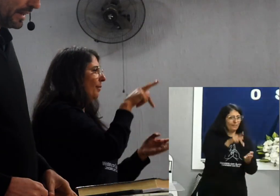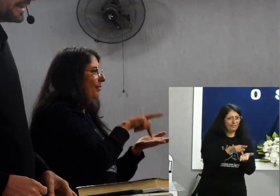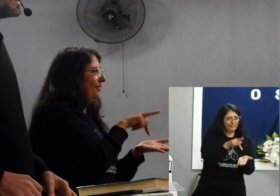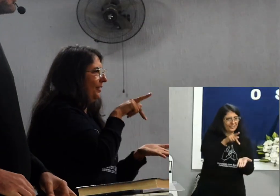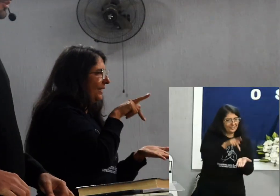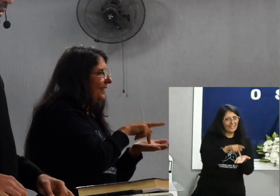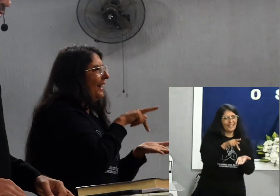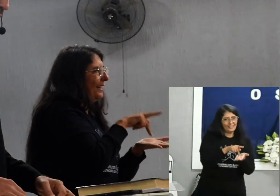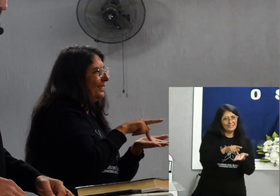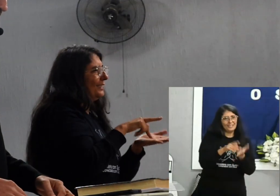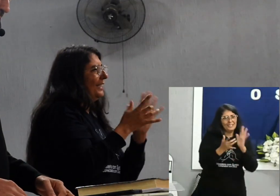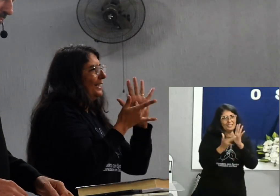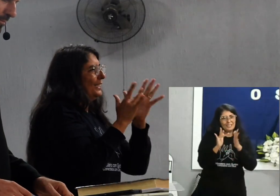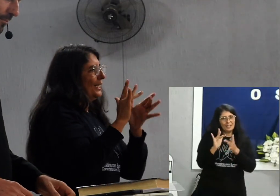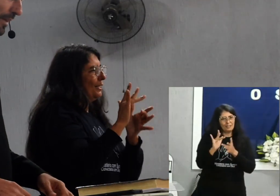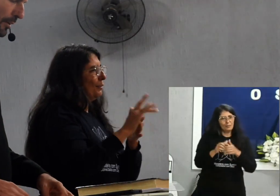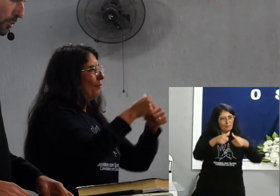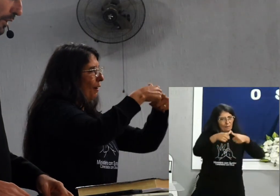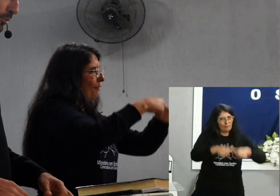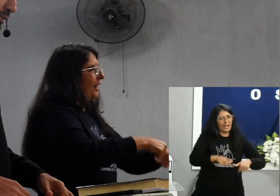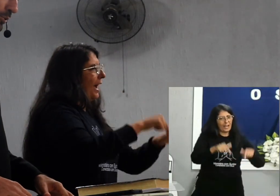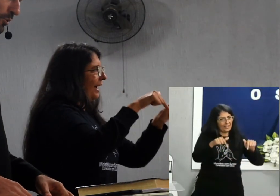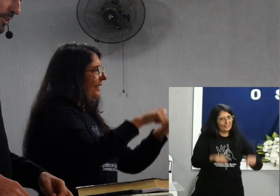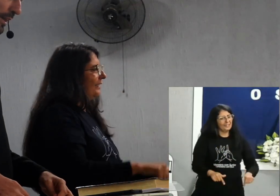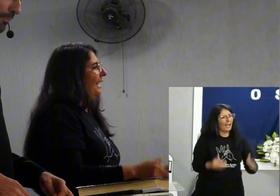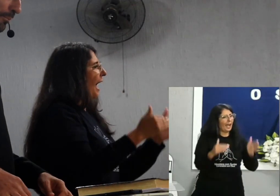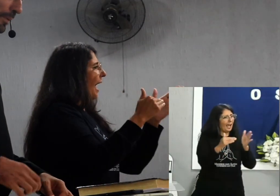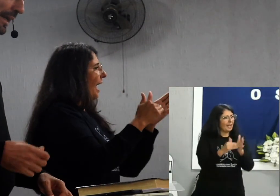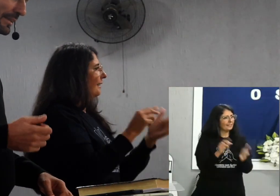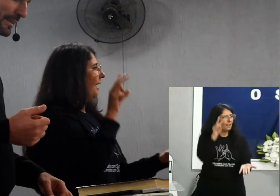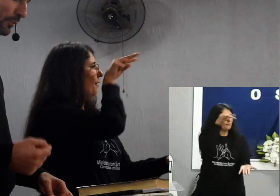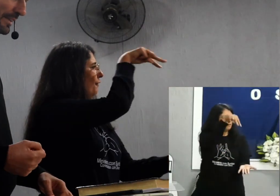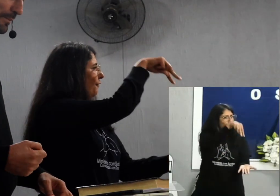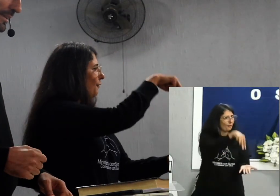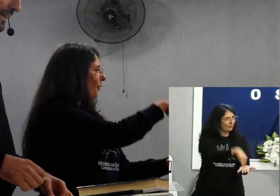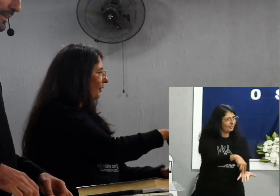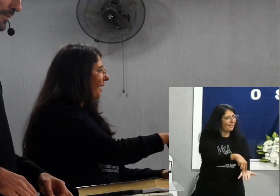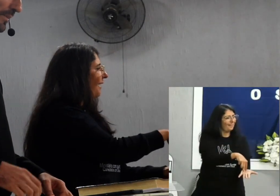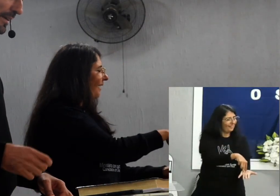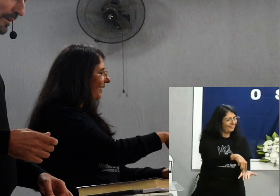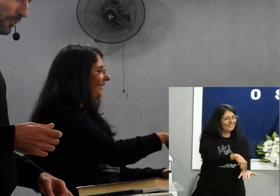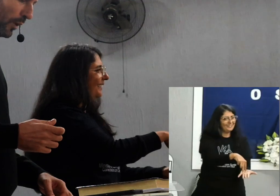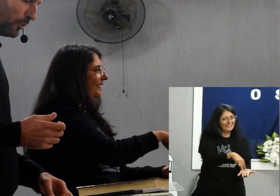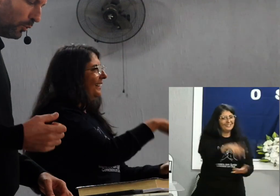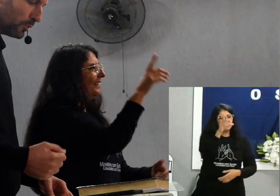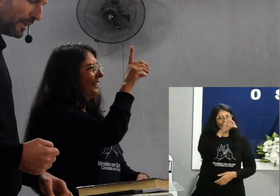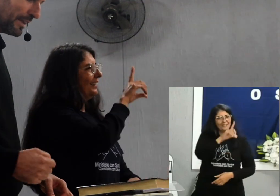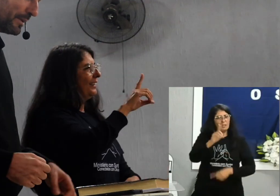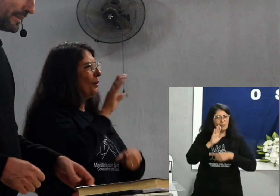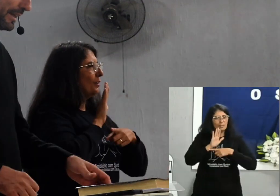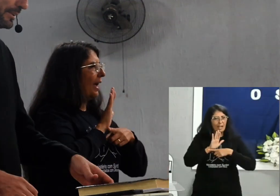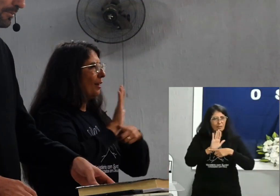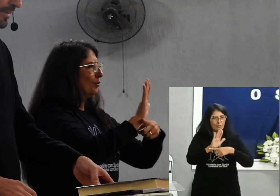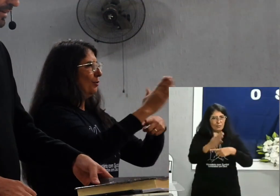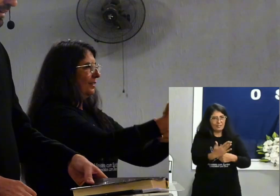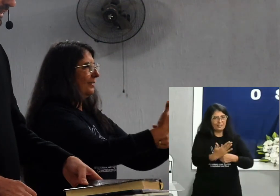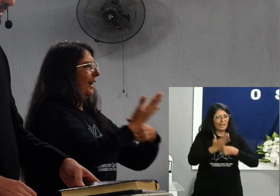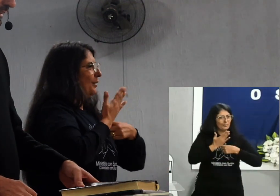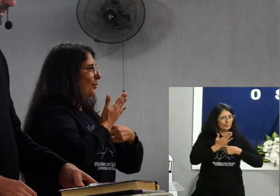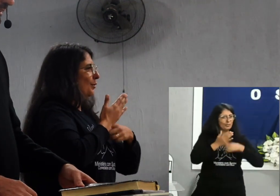presente até o seu retorno. Que o Senhor nos ajude na pregação dessa mensagem, no anúncio dessa